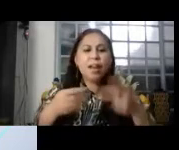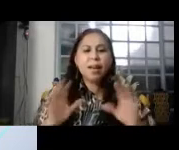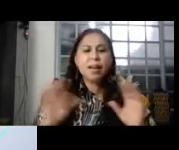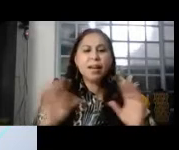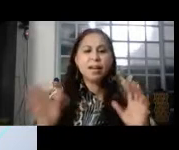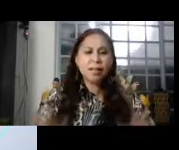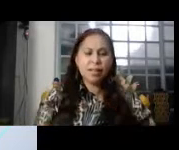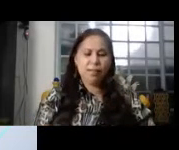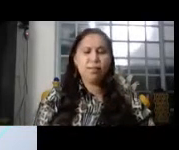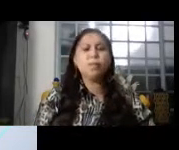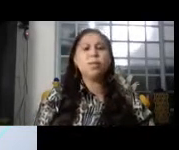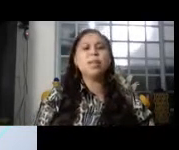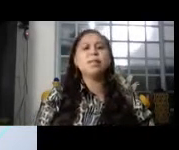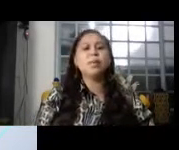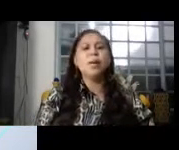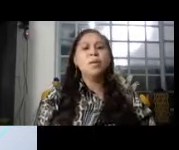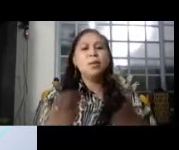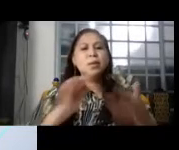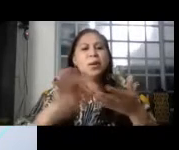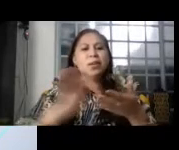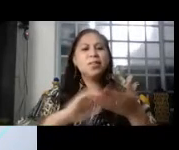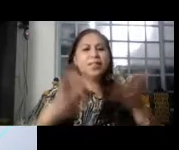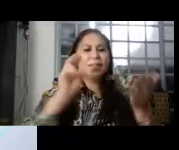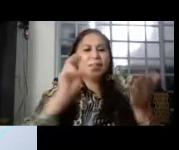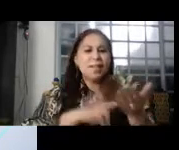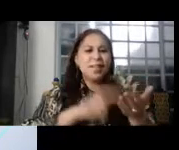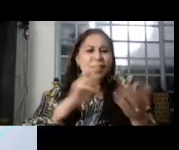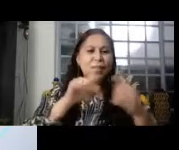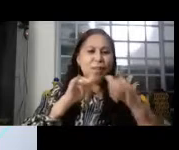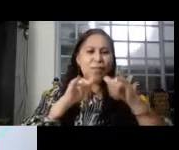fala mecânica, sem entonação. Quando eu coloco